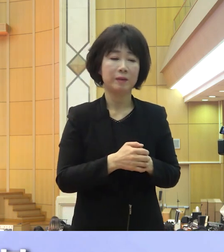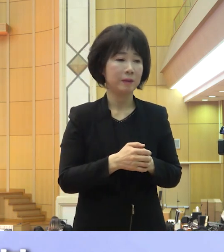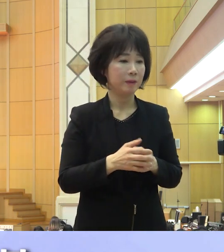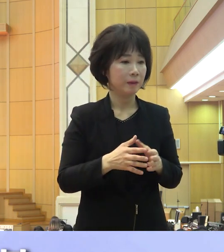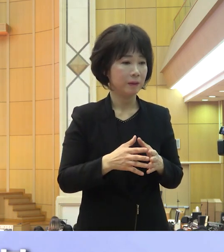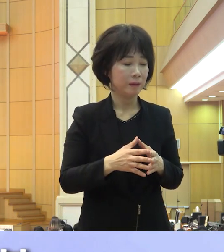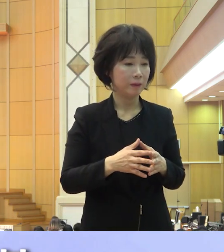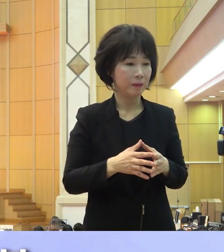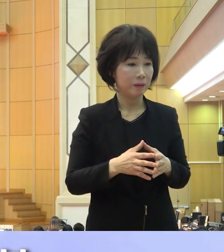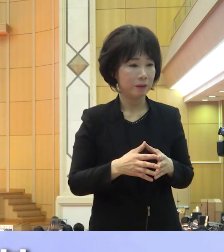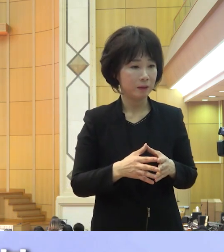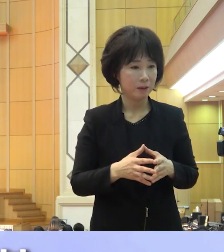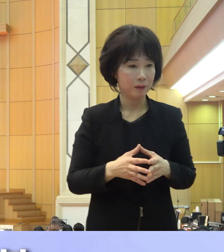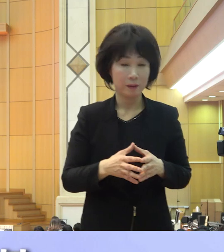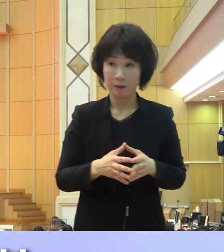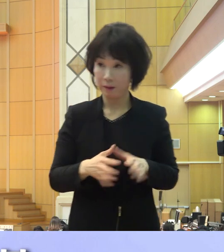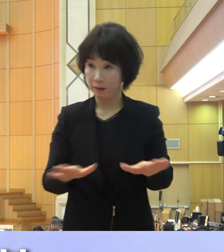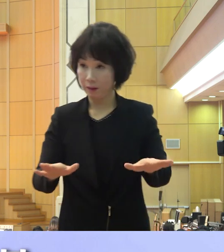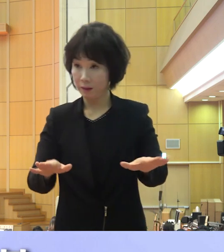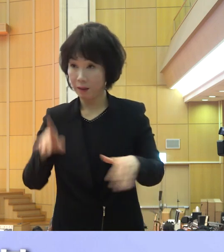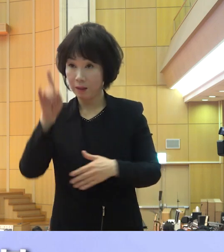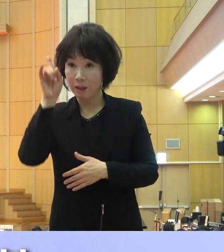있습니다. 그리고 내일은